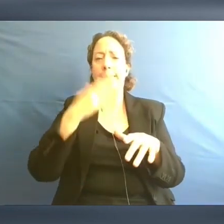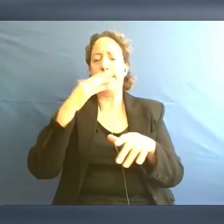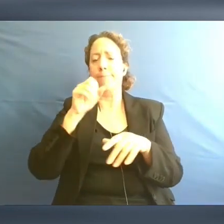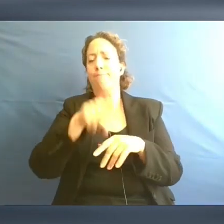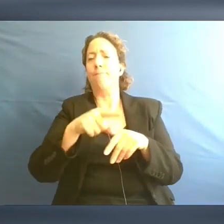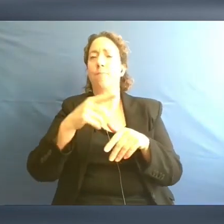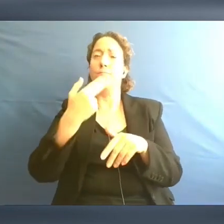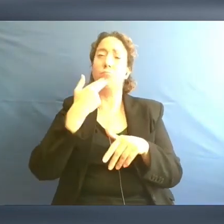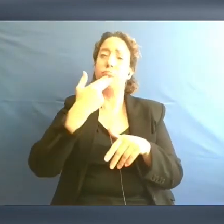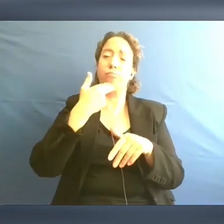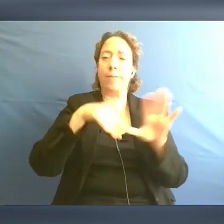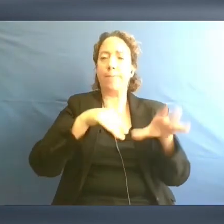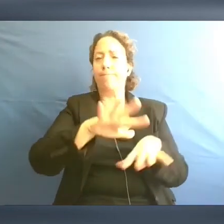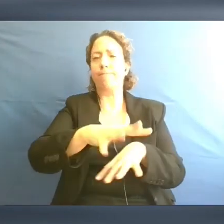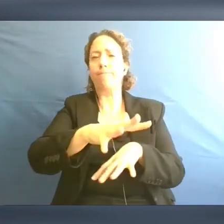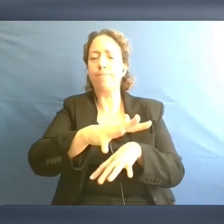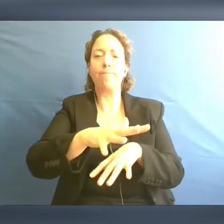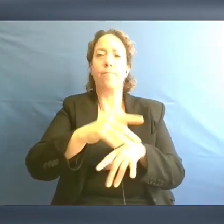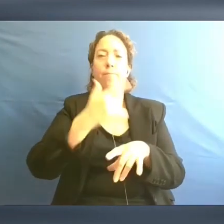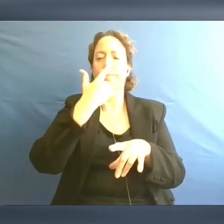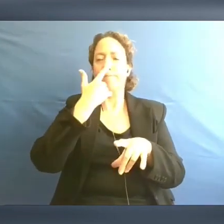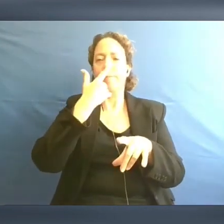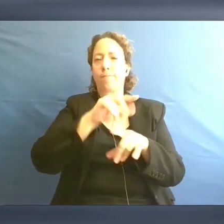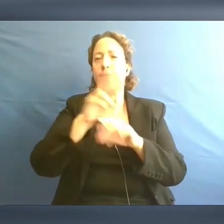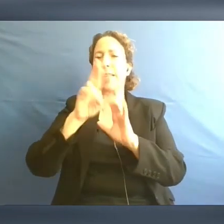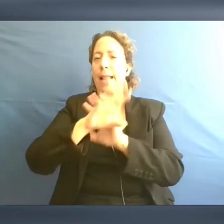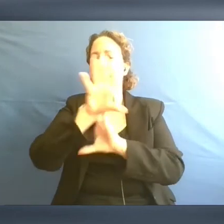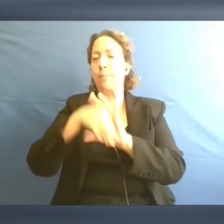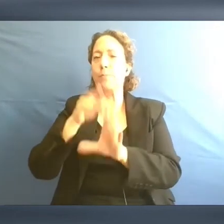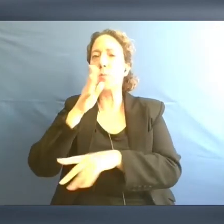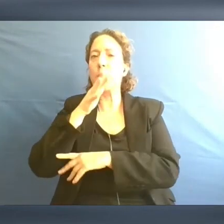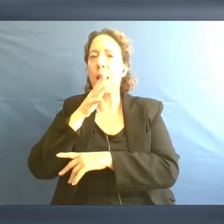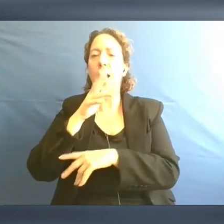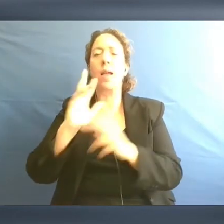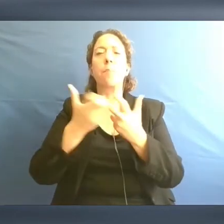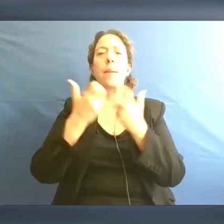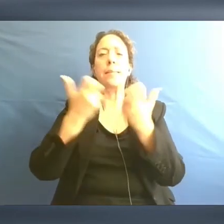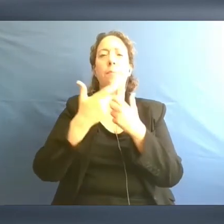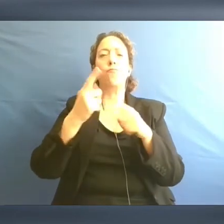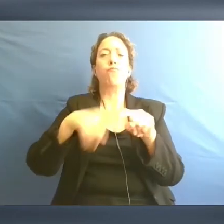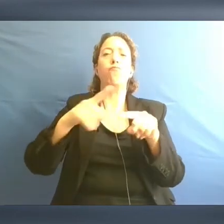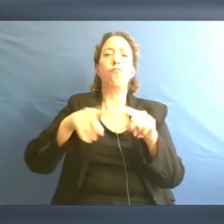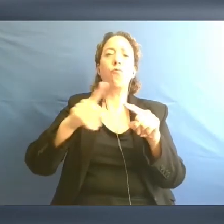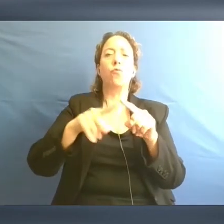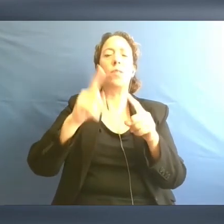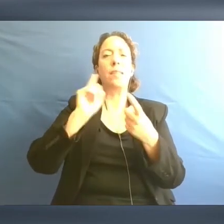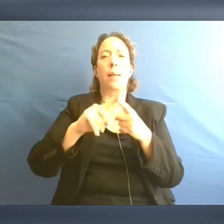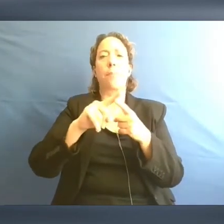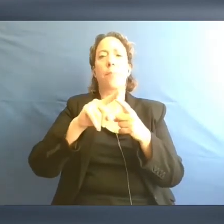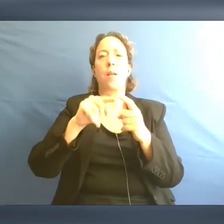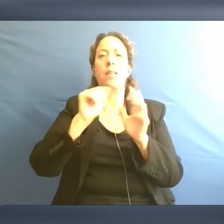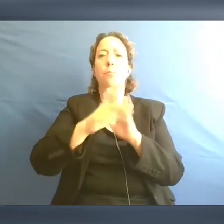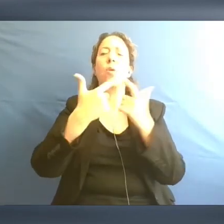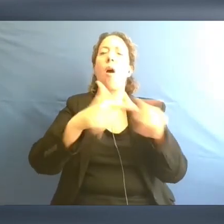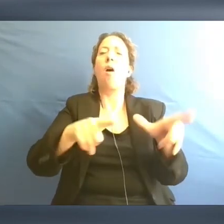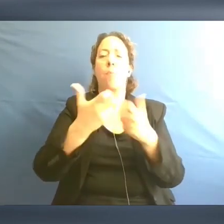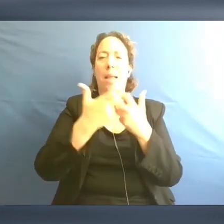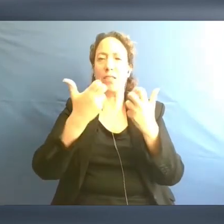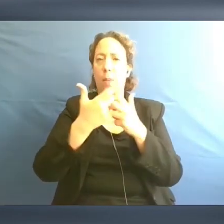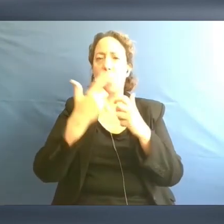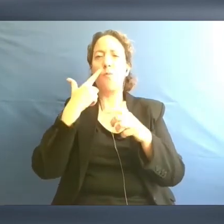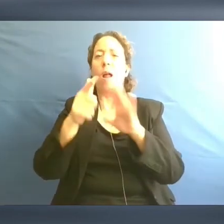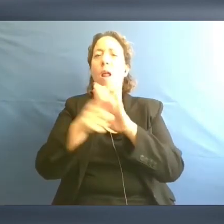bien et qu'on ne peut pas vraiment placer dans la règle. Alors par exemple si on teste quelque chose autour de l'attribut langue pour vérifier le